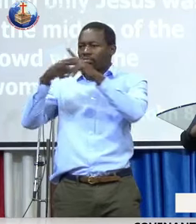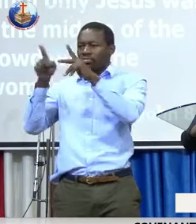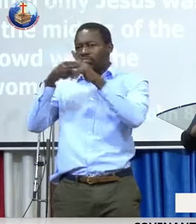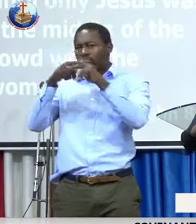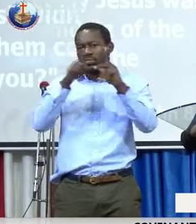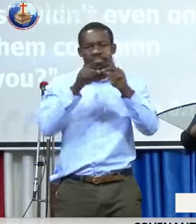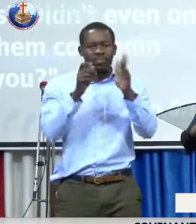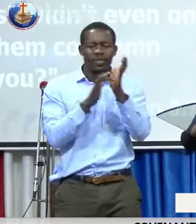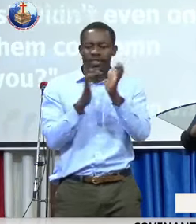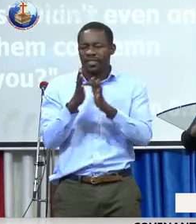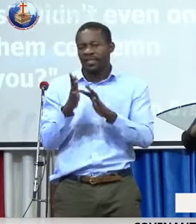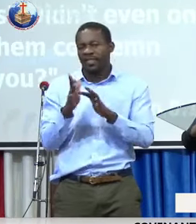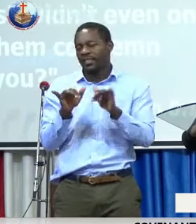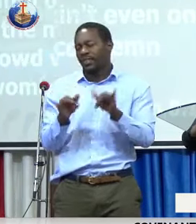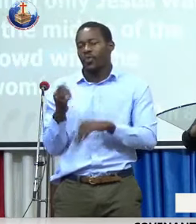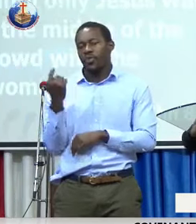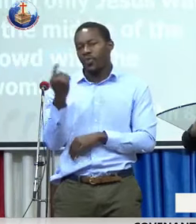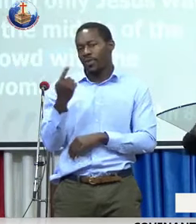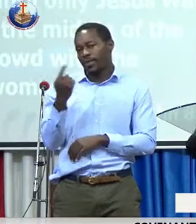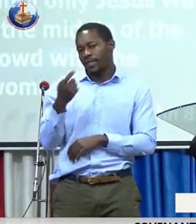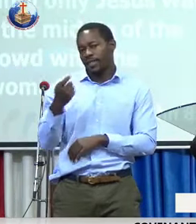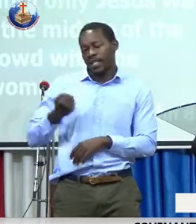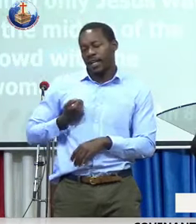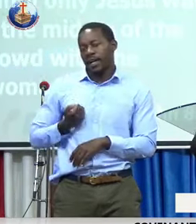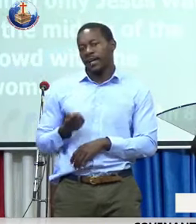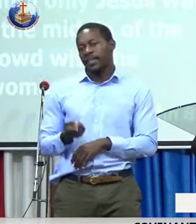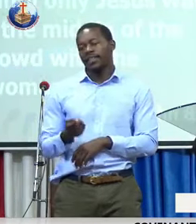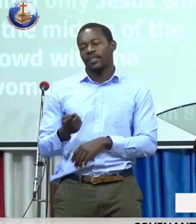woman. Wakamwambia mwalimu mwanamke huyu